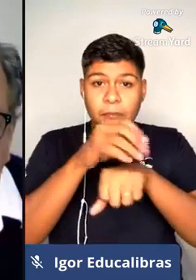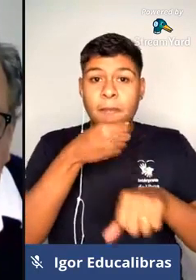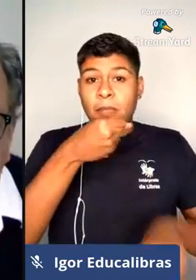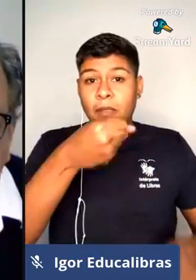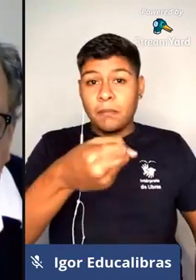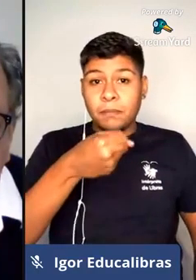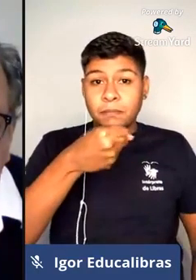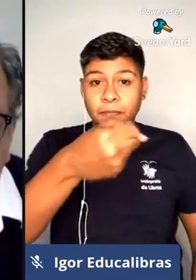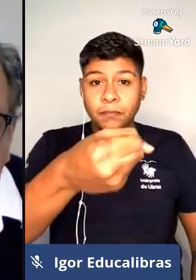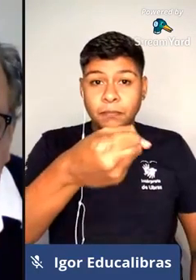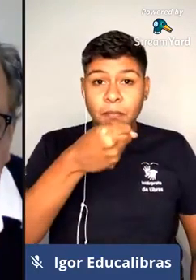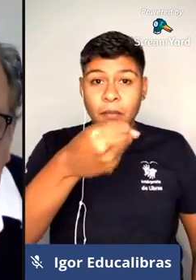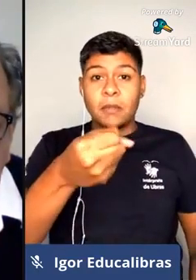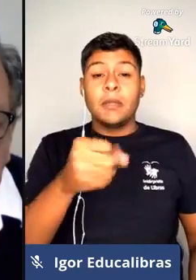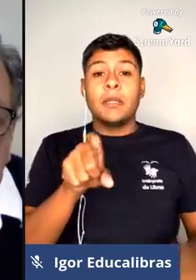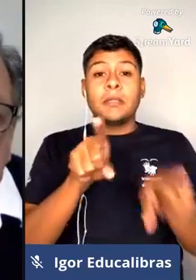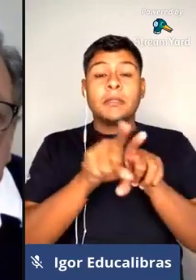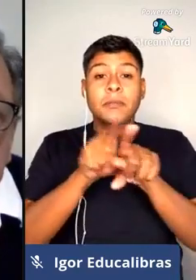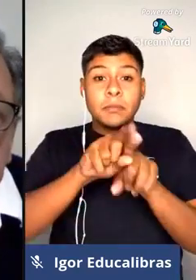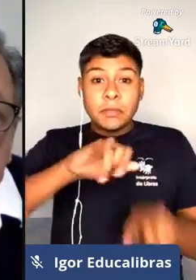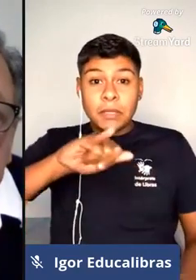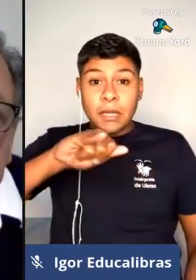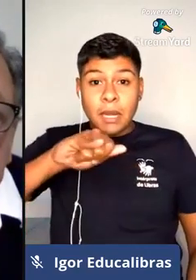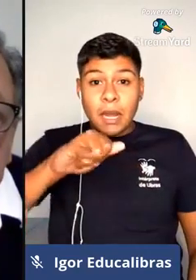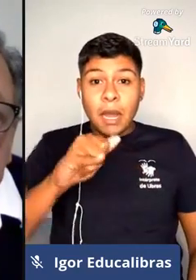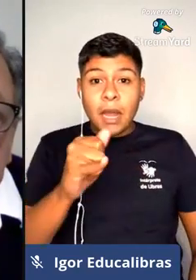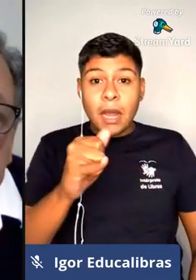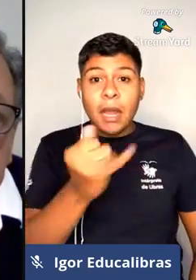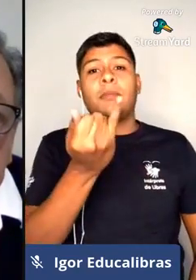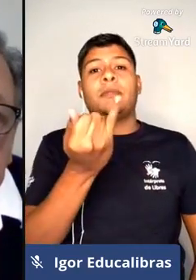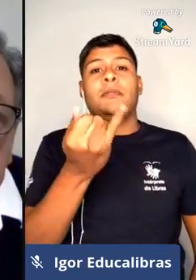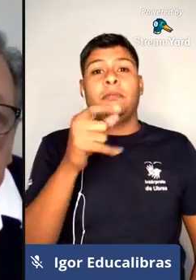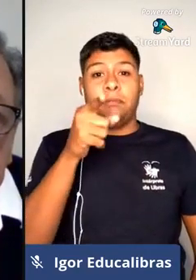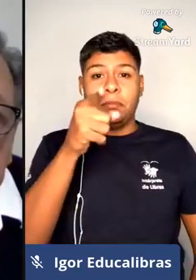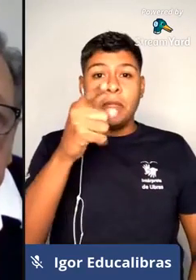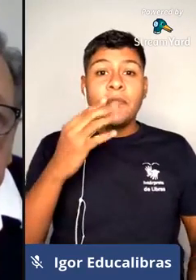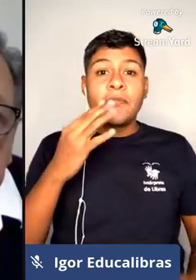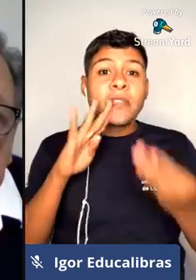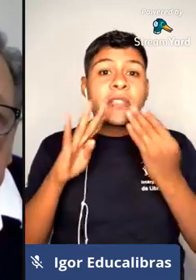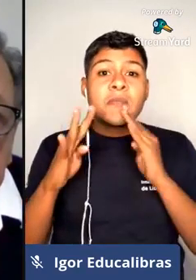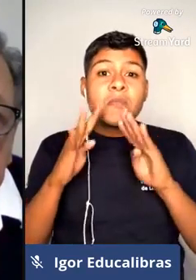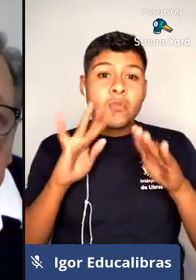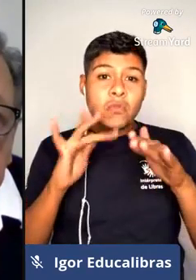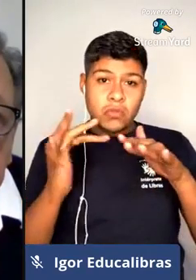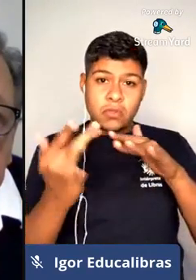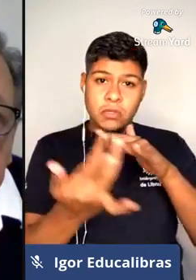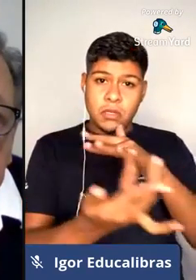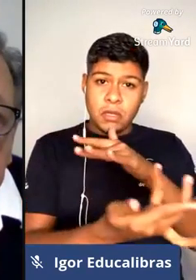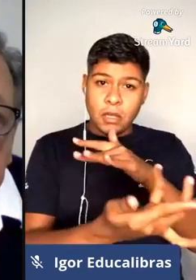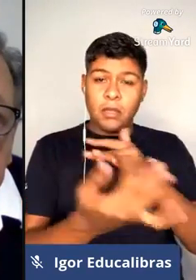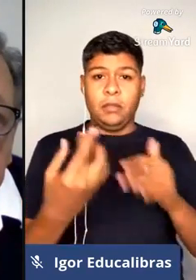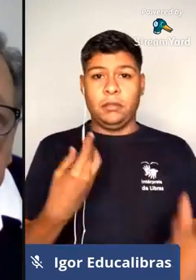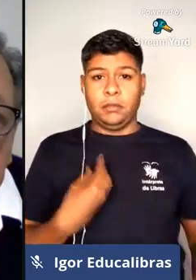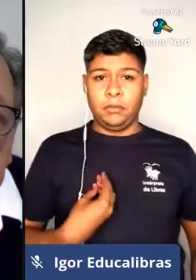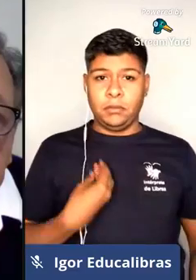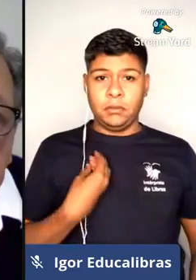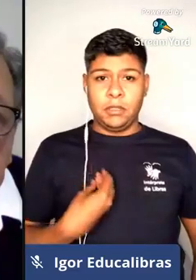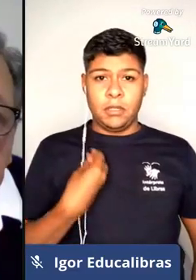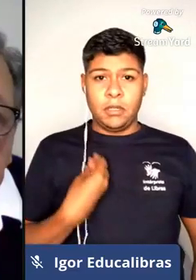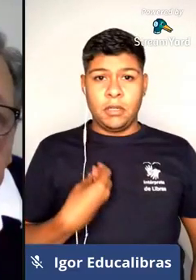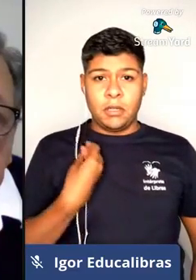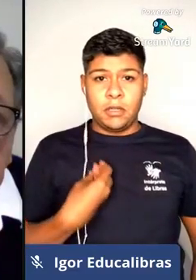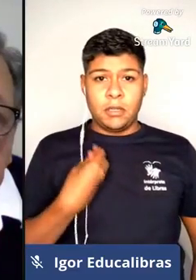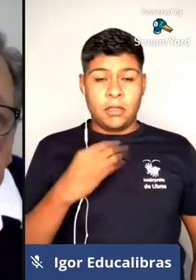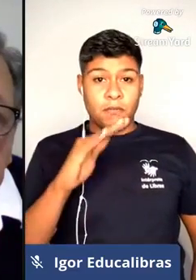entrevistas. E outra, aproveitem que vocês estão no Facebook, aí quem está visitando né, e ouvindo de fora